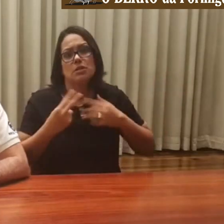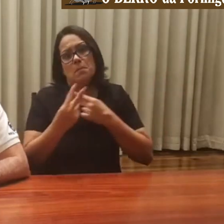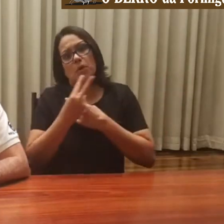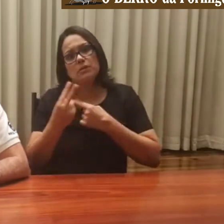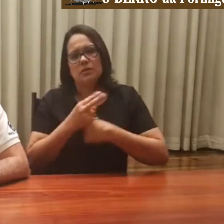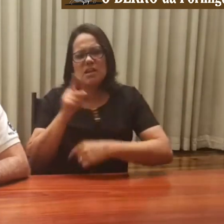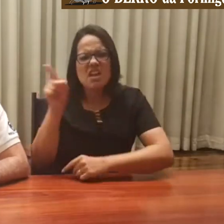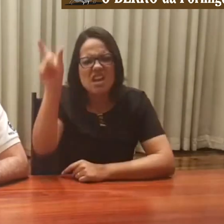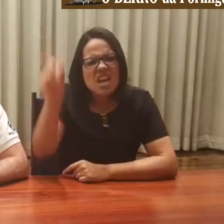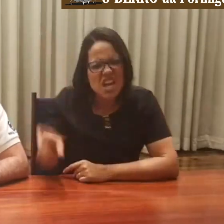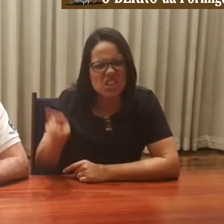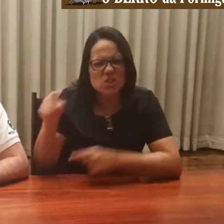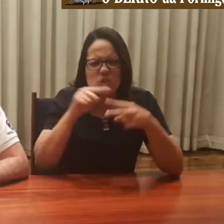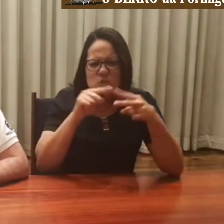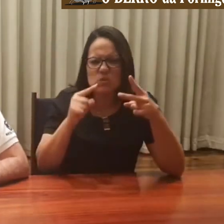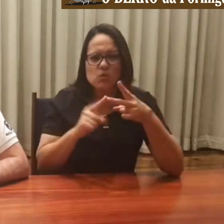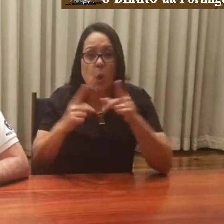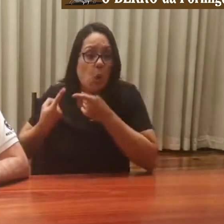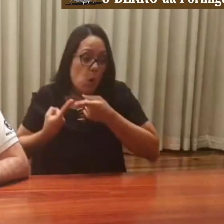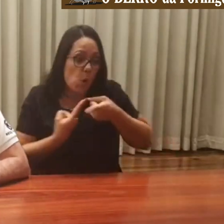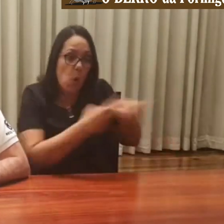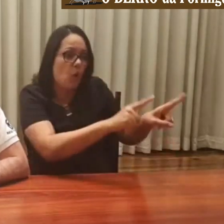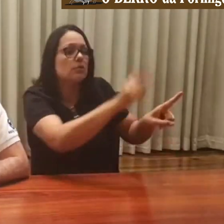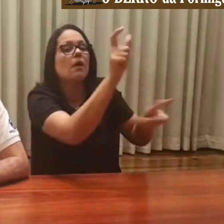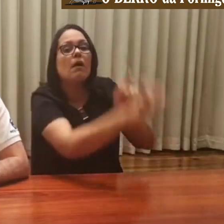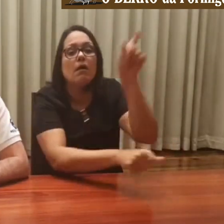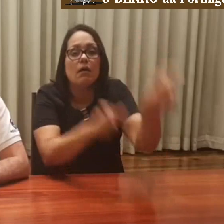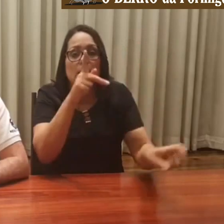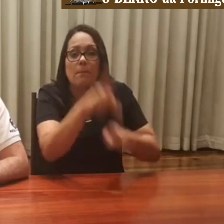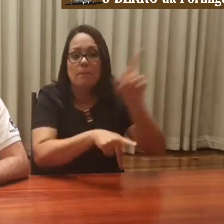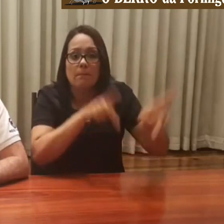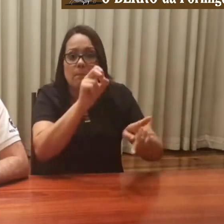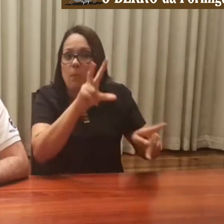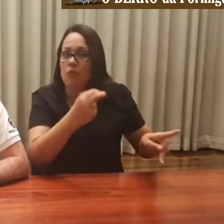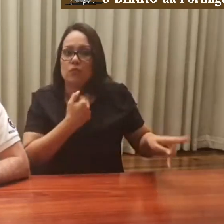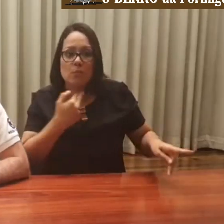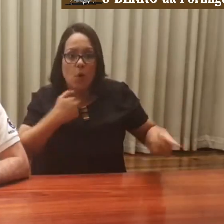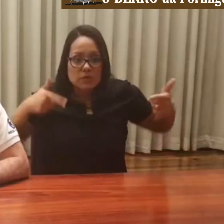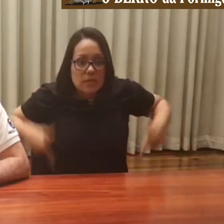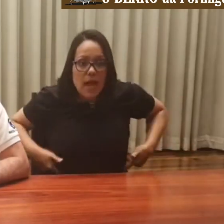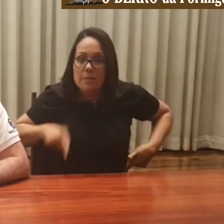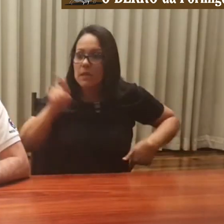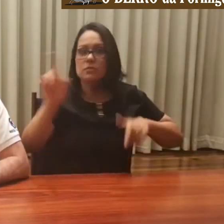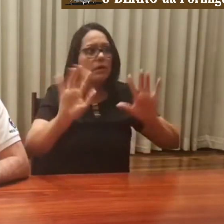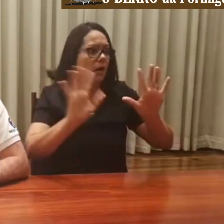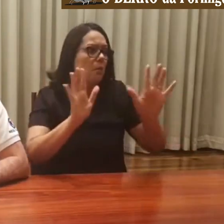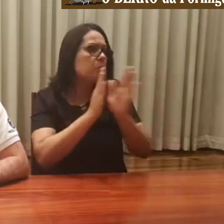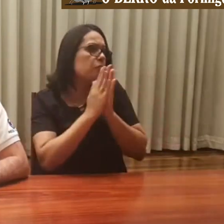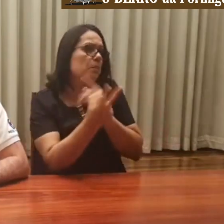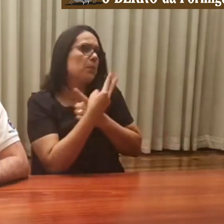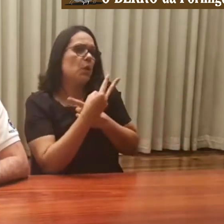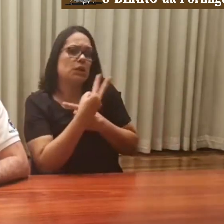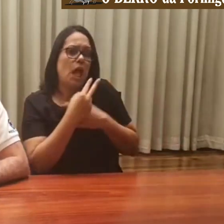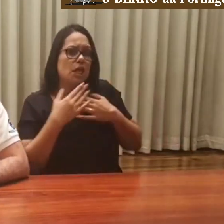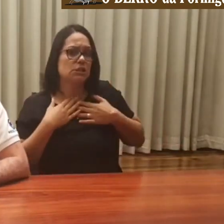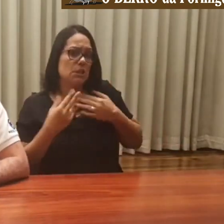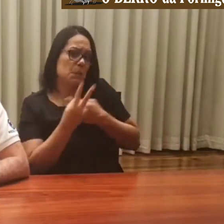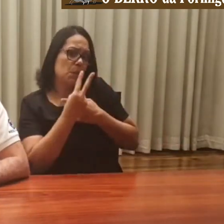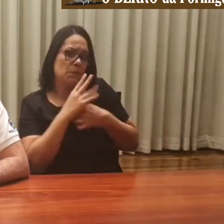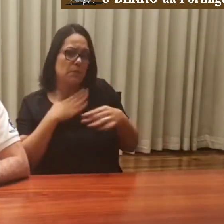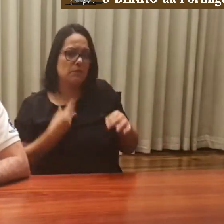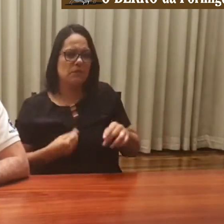eles, para esses, né, que votaram contra e depois se viram ameaçados na internet, pediram proteção armada. Agora você,